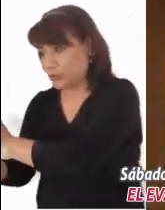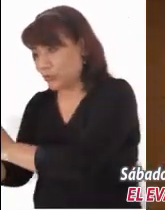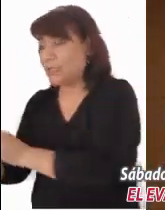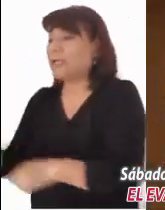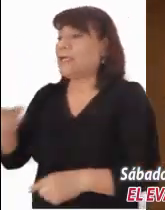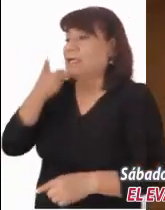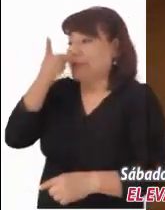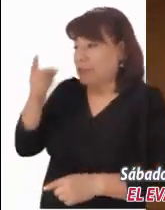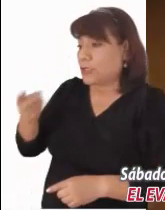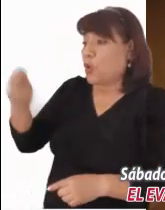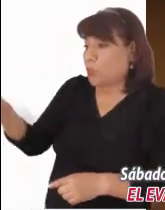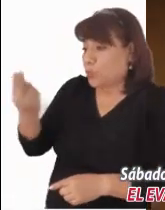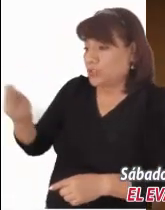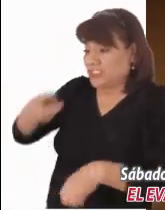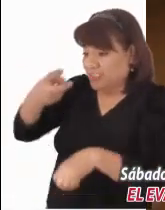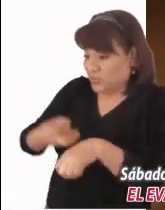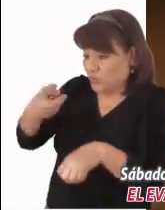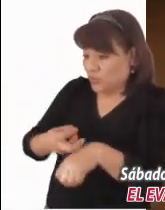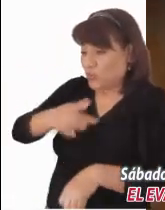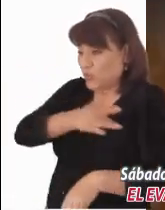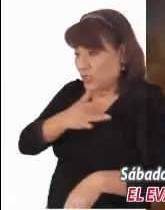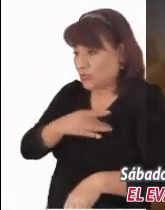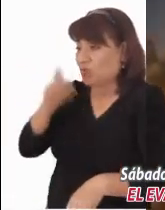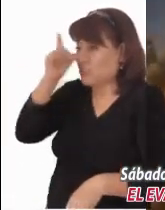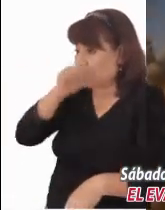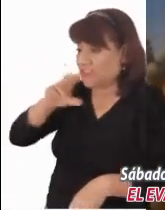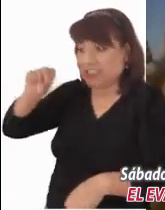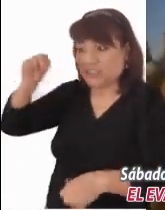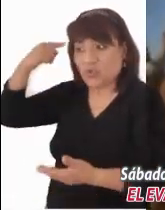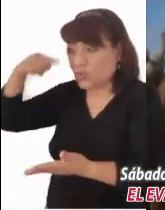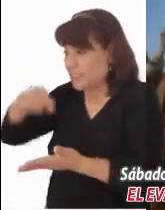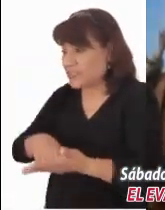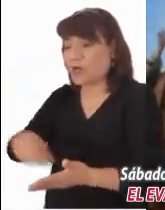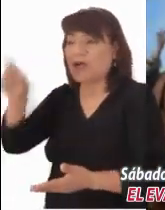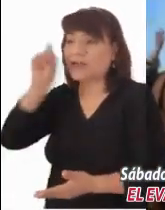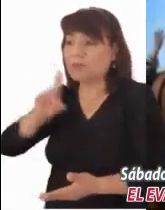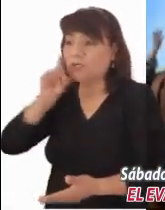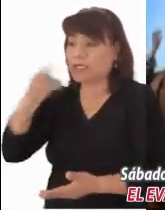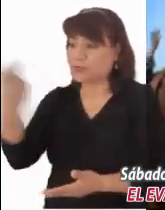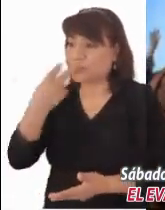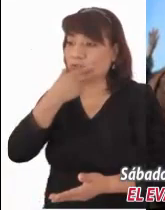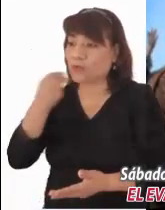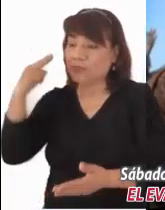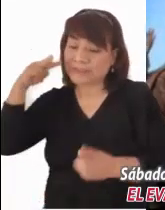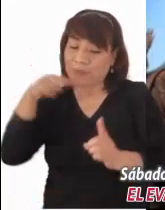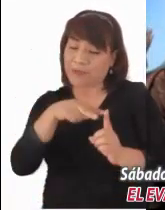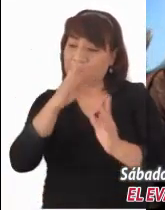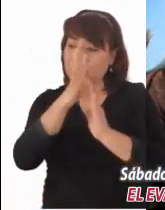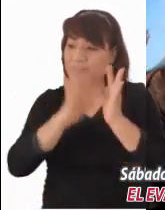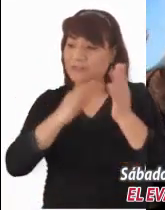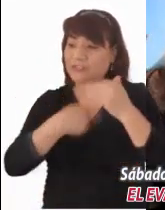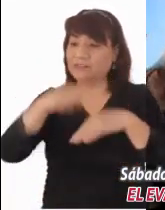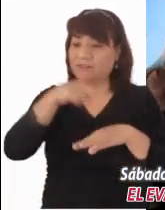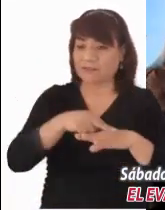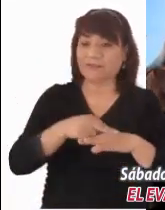su incredulidad y dureza de corazón, porque no les habían creído a los que lo habían visto